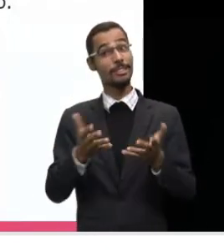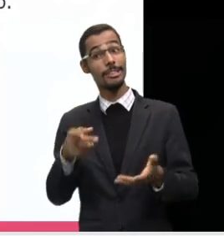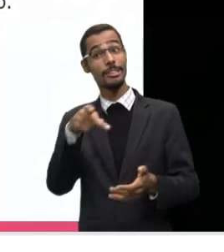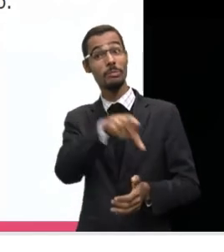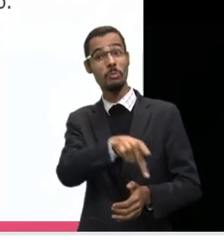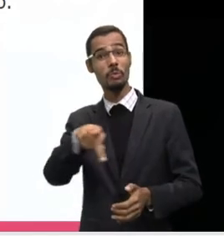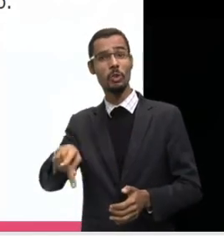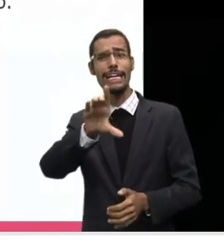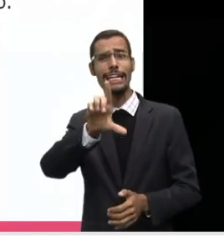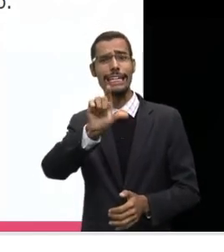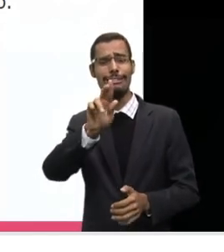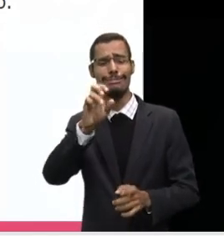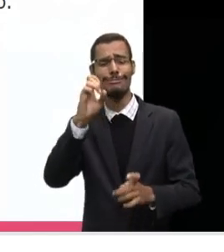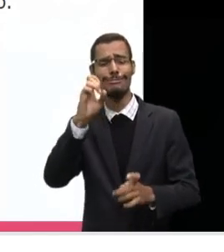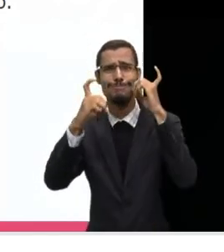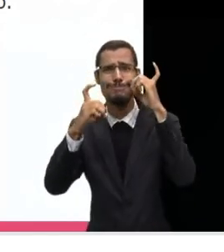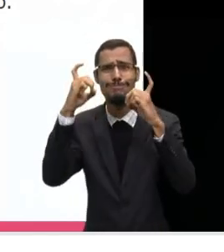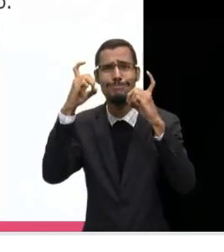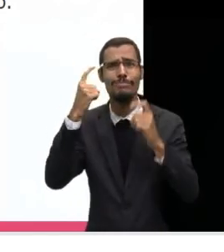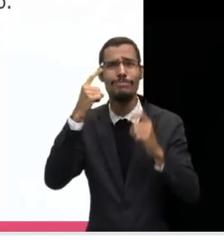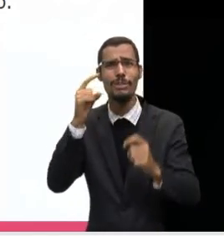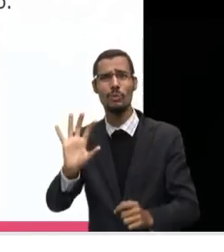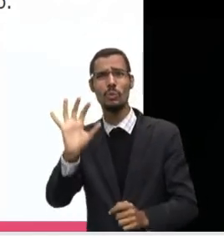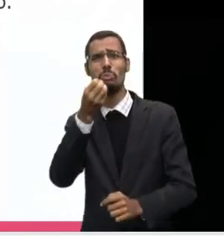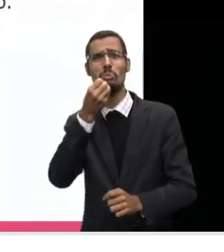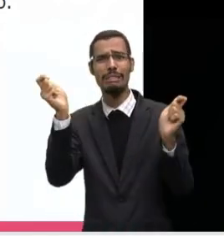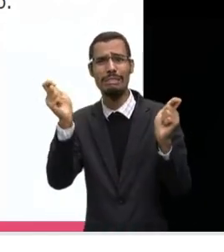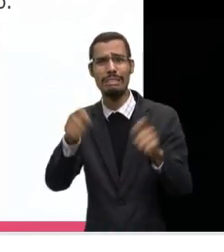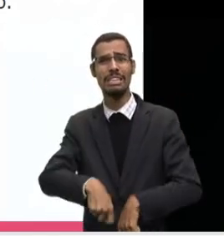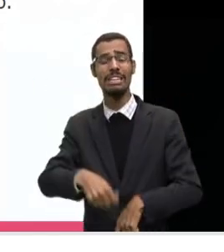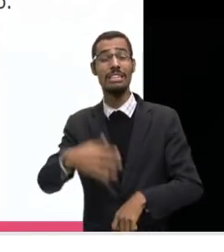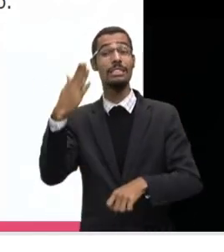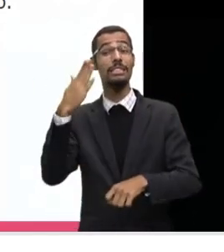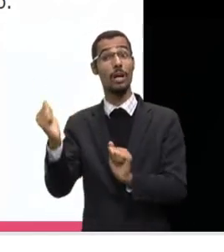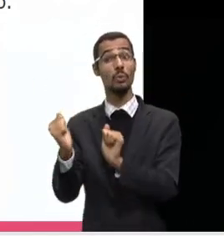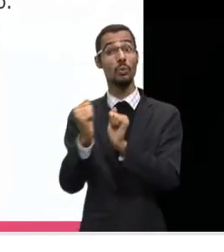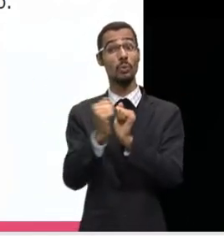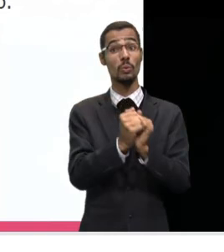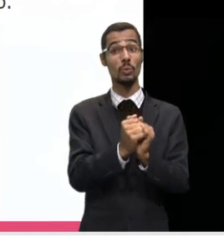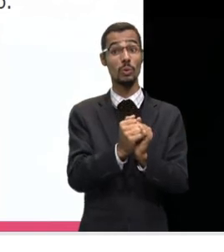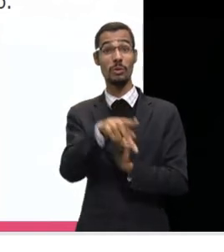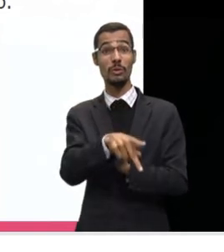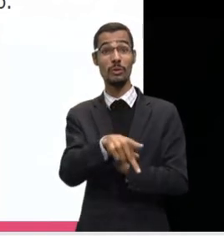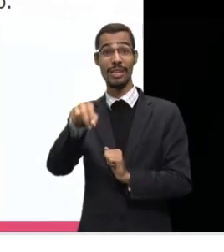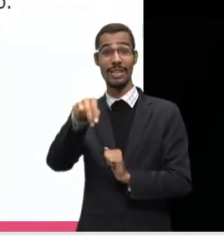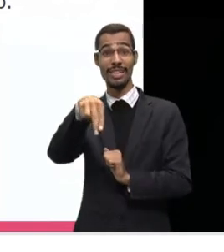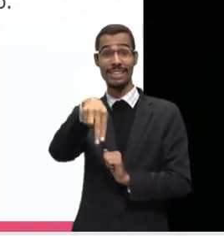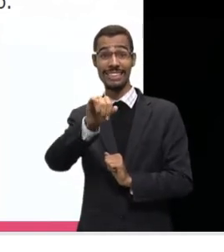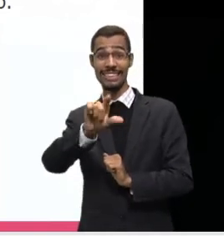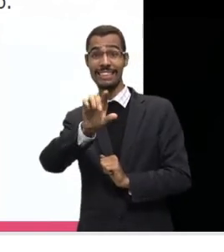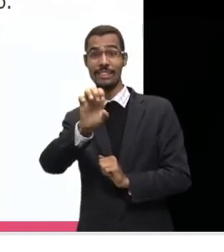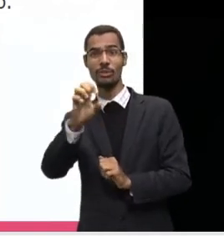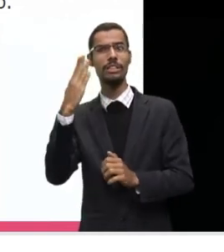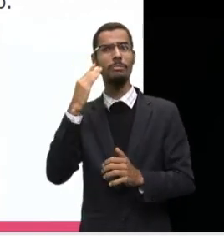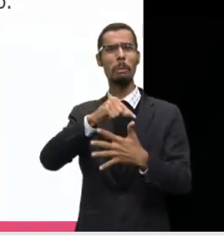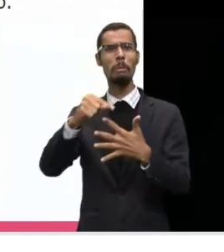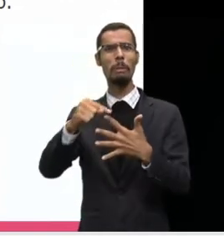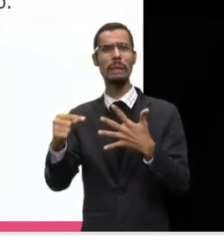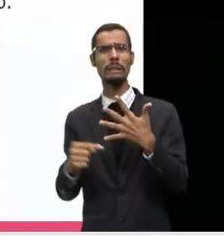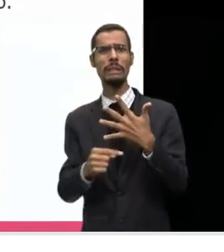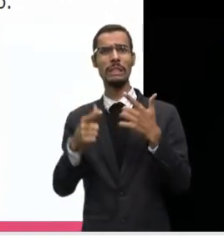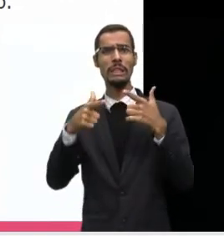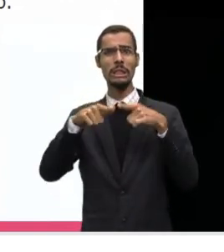professora Cláudia está preocupada para que tudo ocorra bem e contará com a ajuda da professora Nilce para aprender os parâmetros